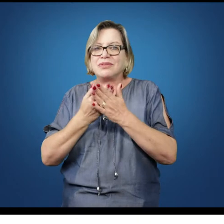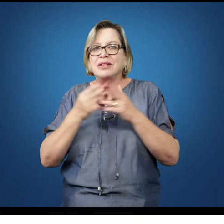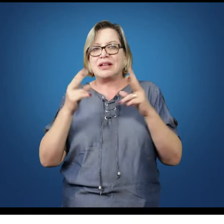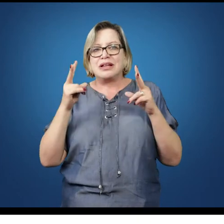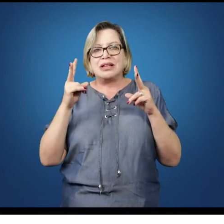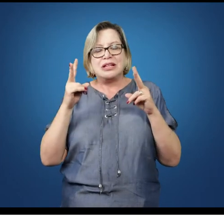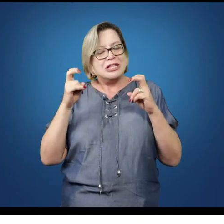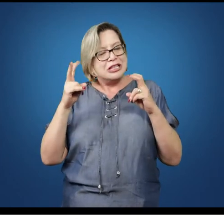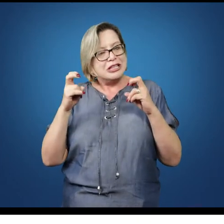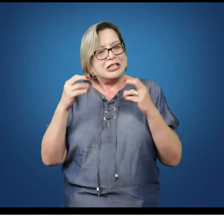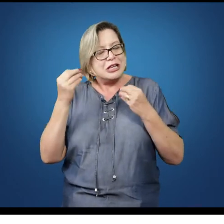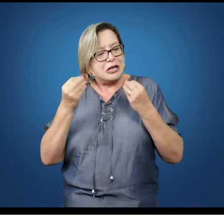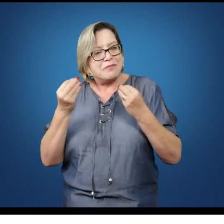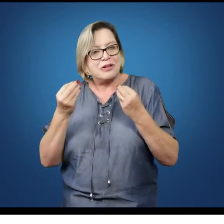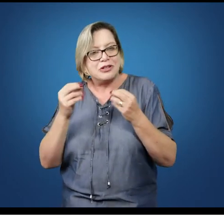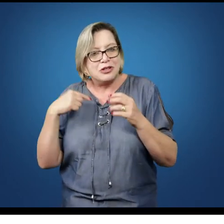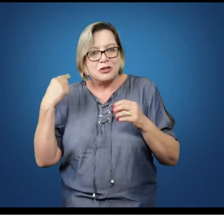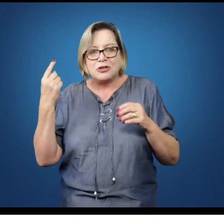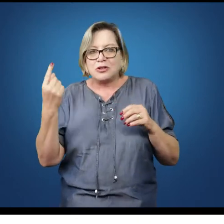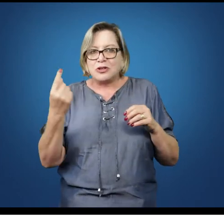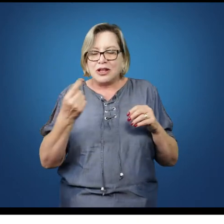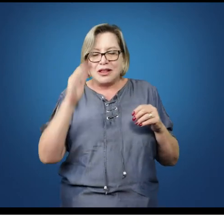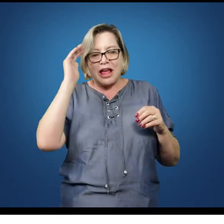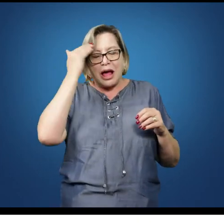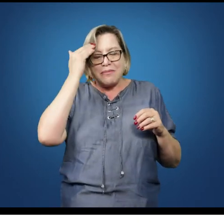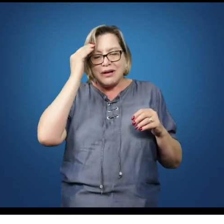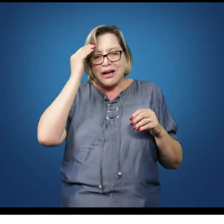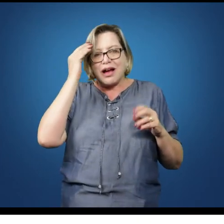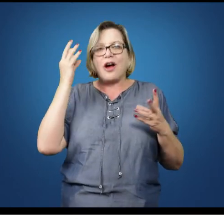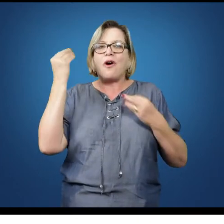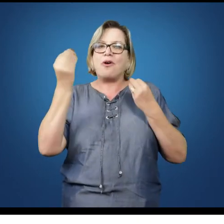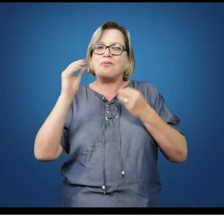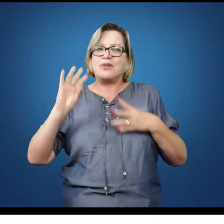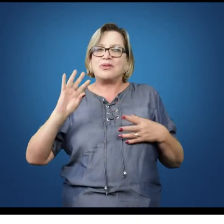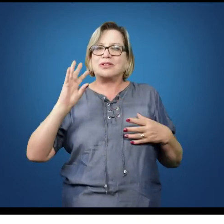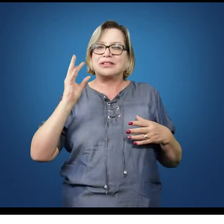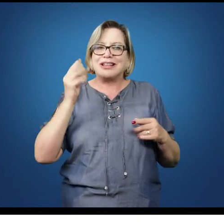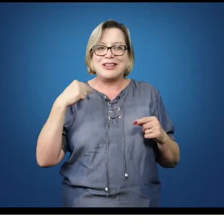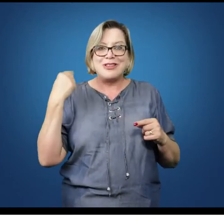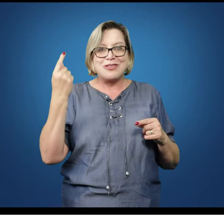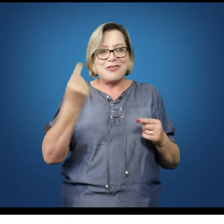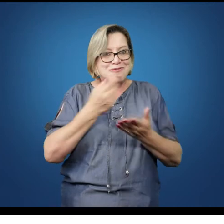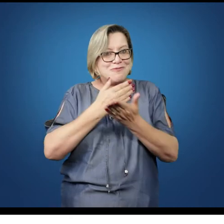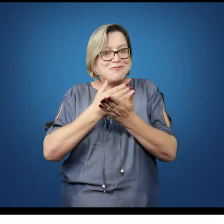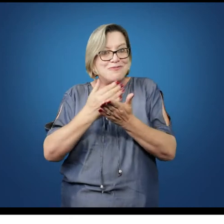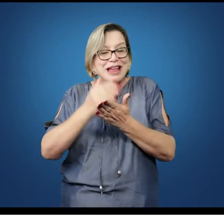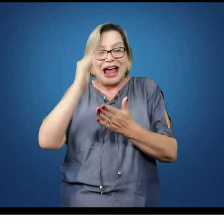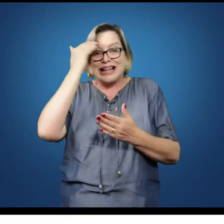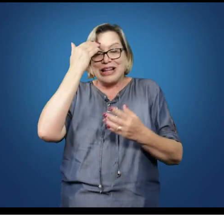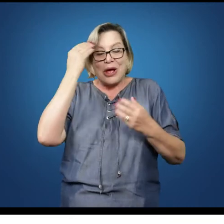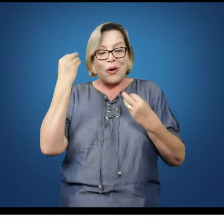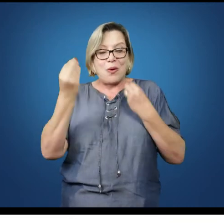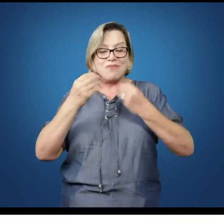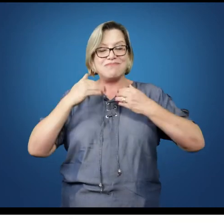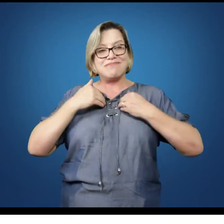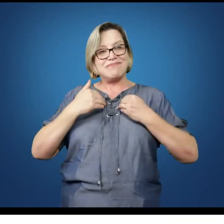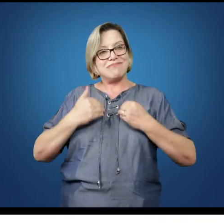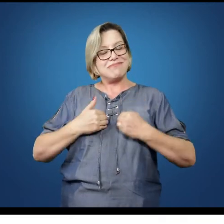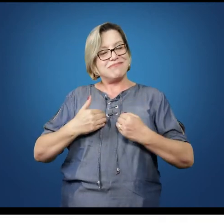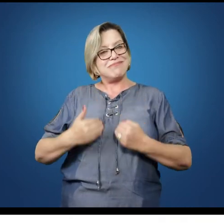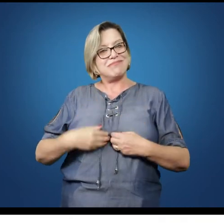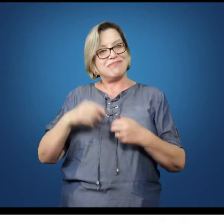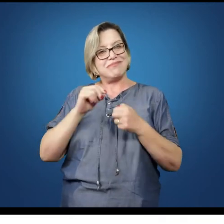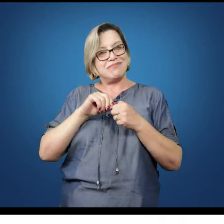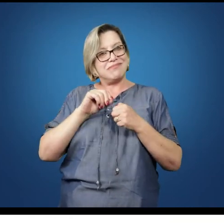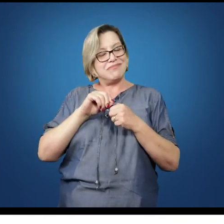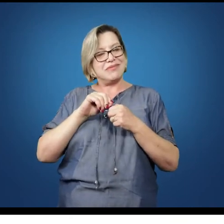do conhecimento deles e saber como eles se processam, nós vamos começar a entender como o nosso corpo funciona e como ela se